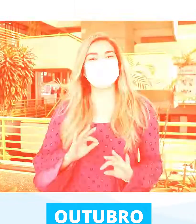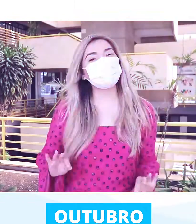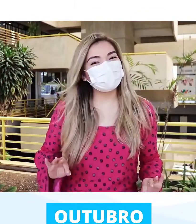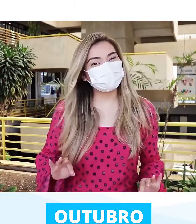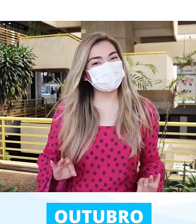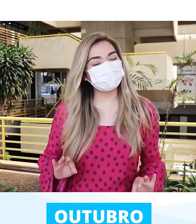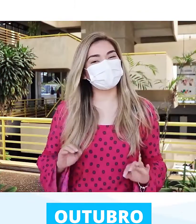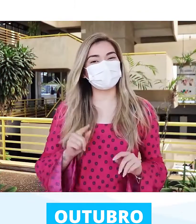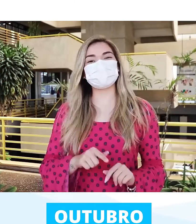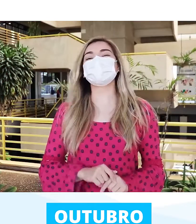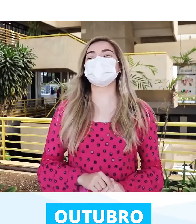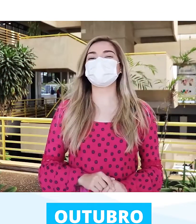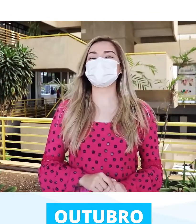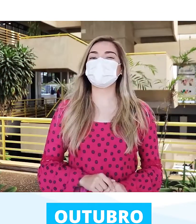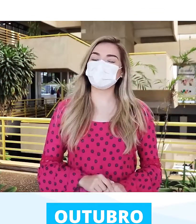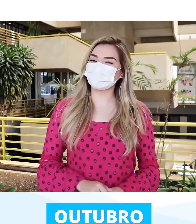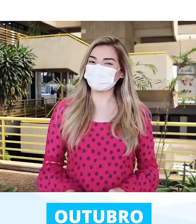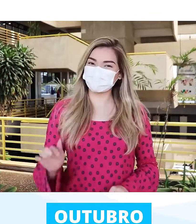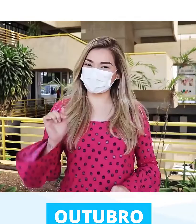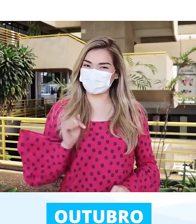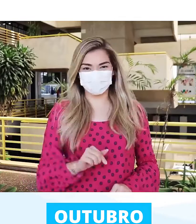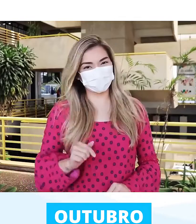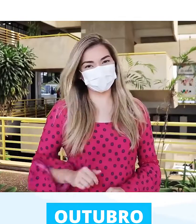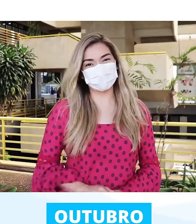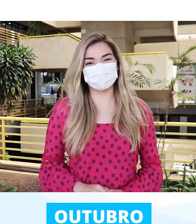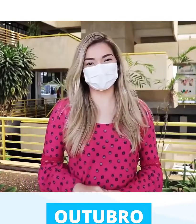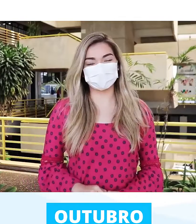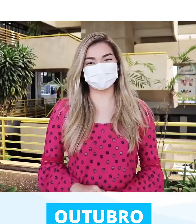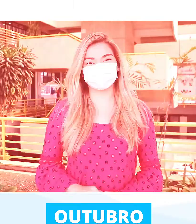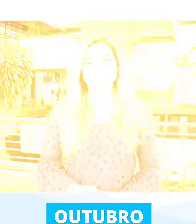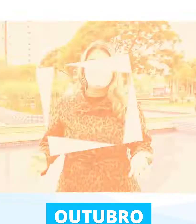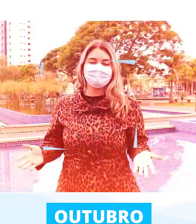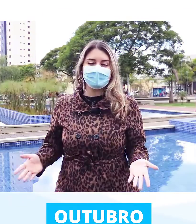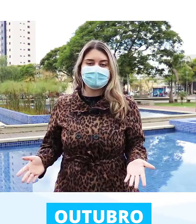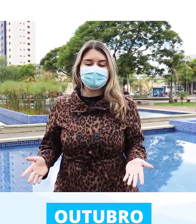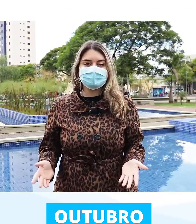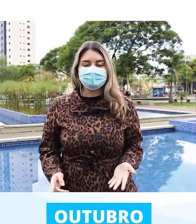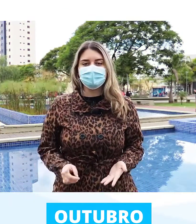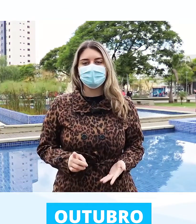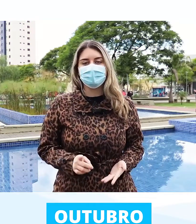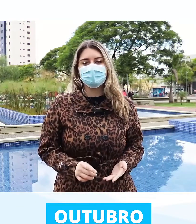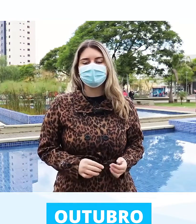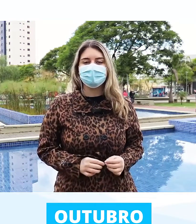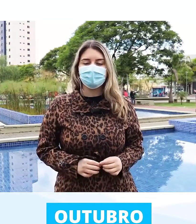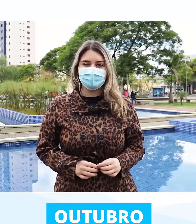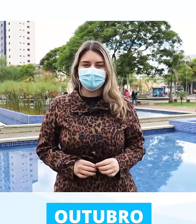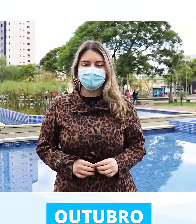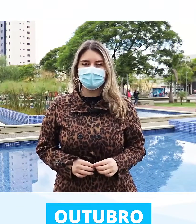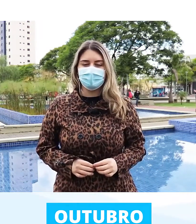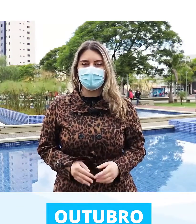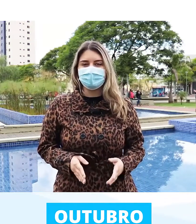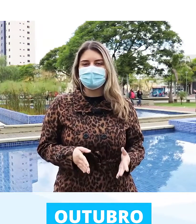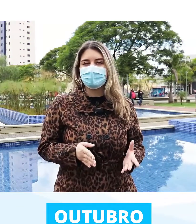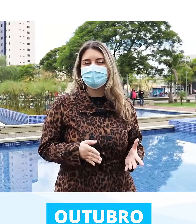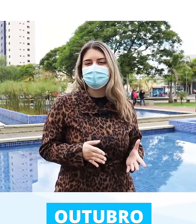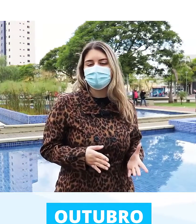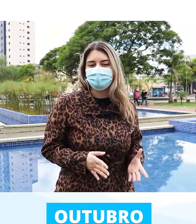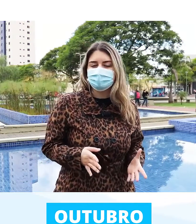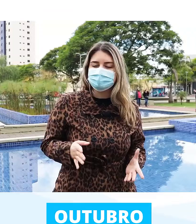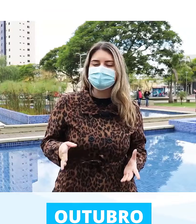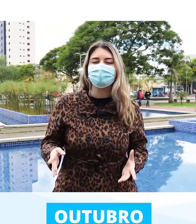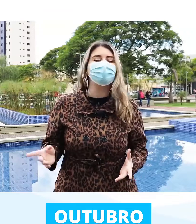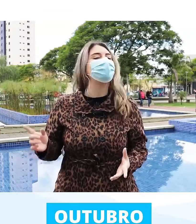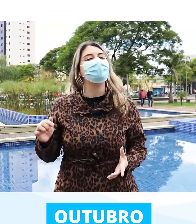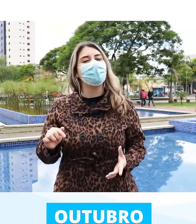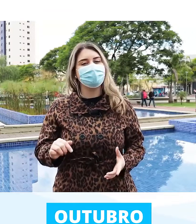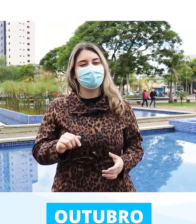atender. Dia V de vacinação acontece neste sábado. Vacinação contra a Covid-19 segue de